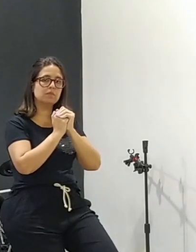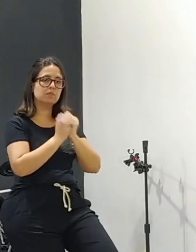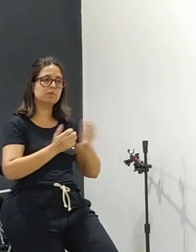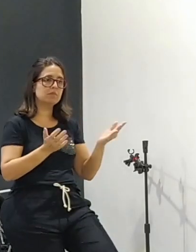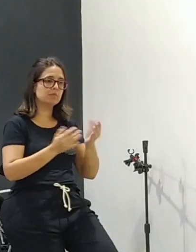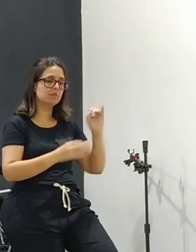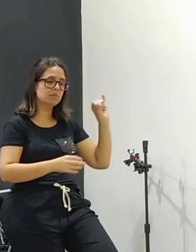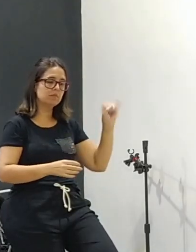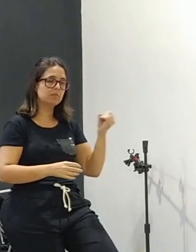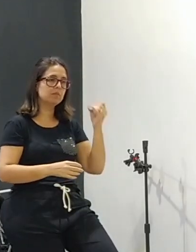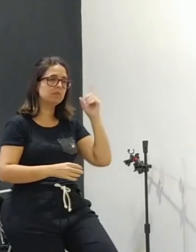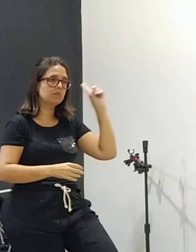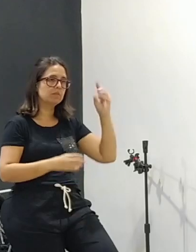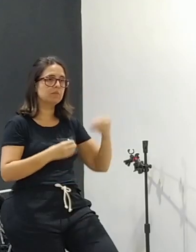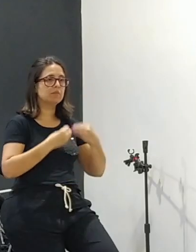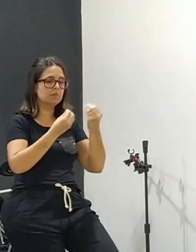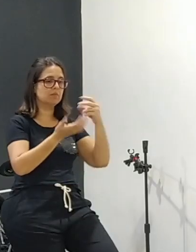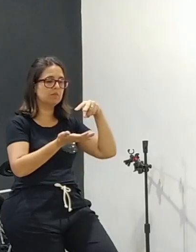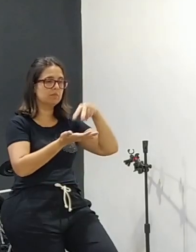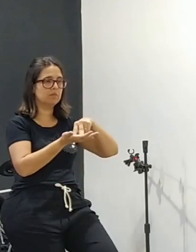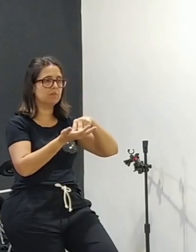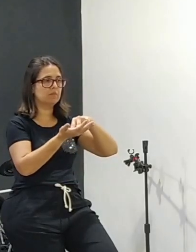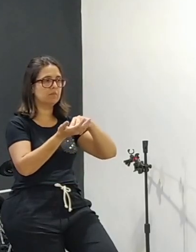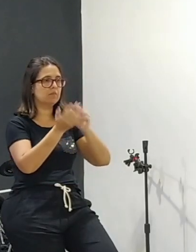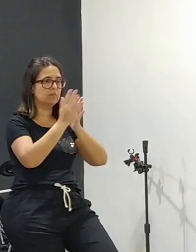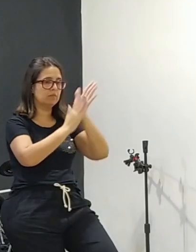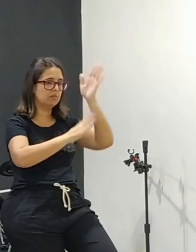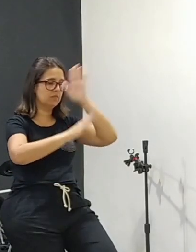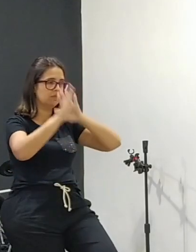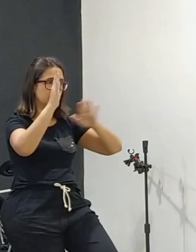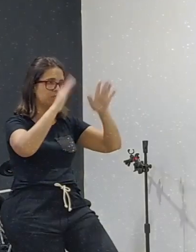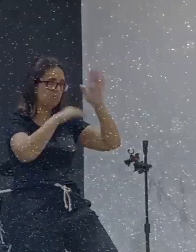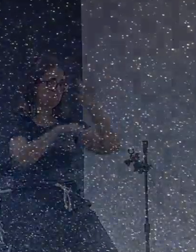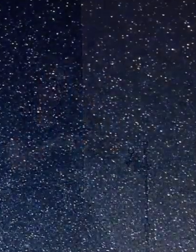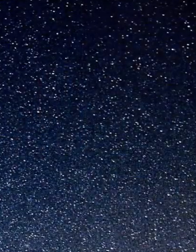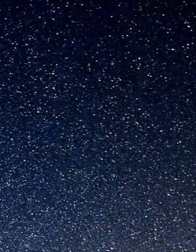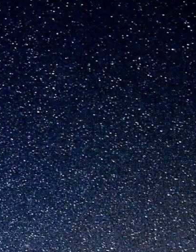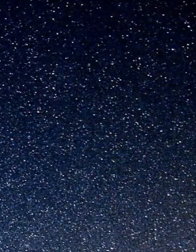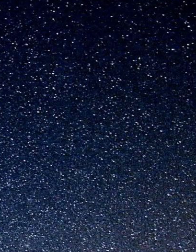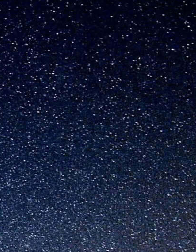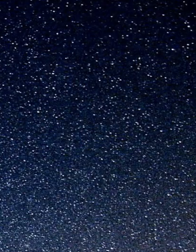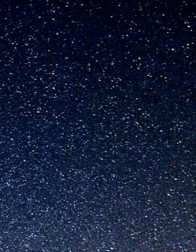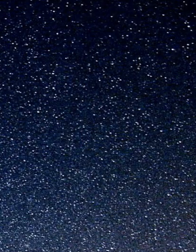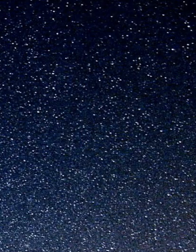oportunidade que Deus está te dando. Vamos nos colocar em pé, vamos adorar o Senhor nessa noite.